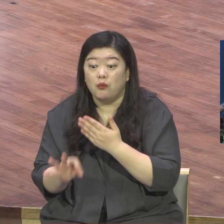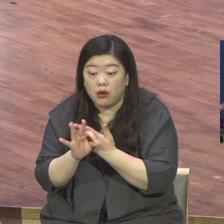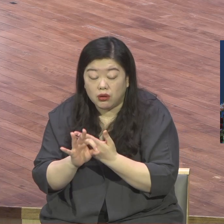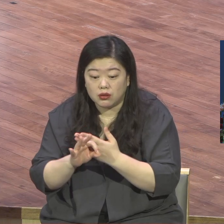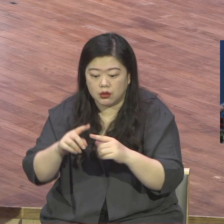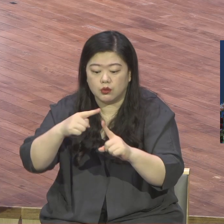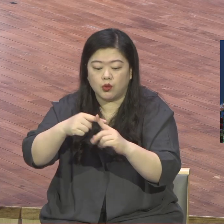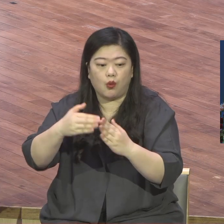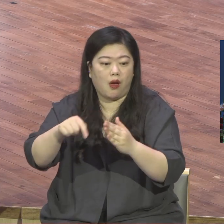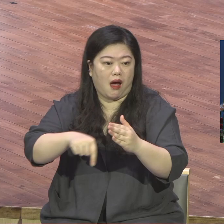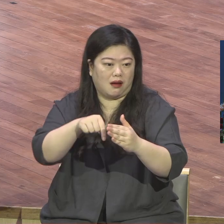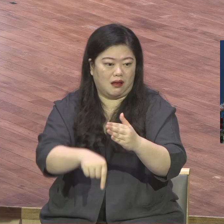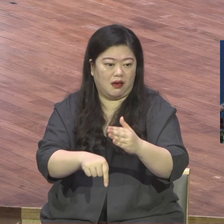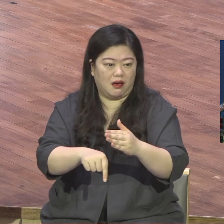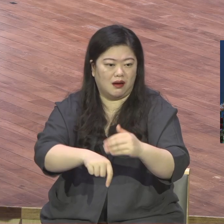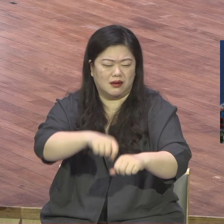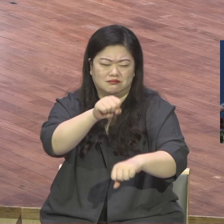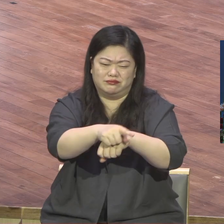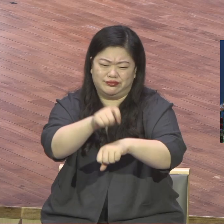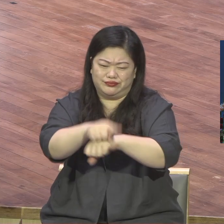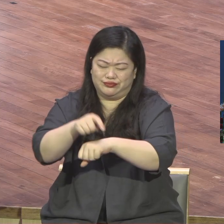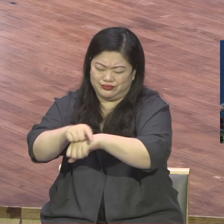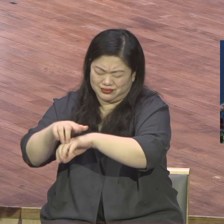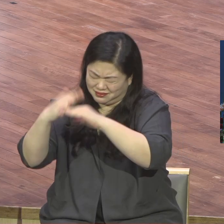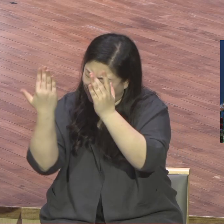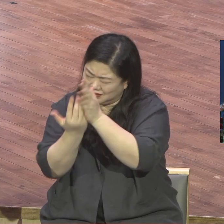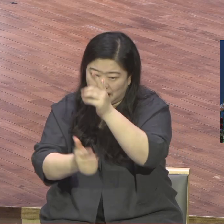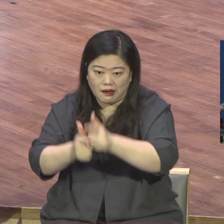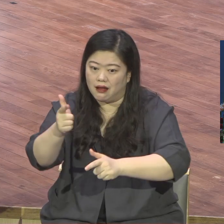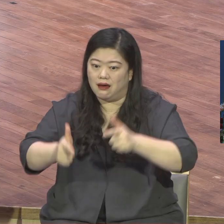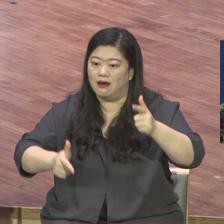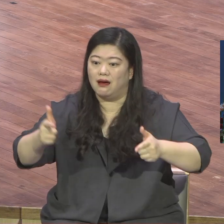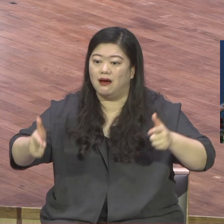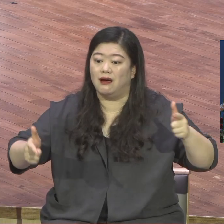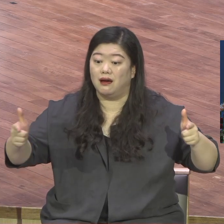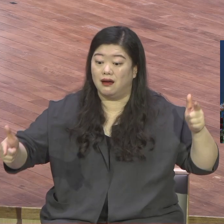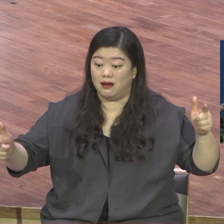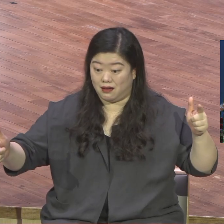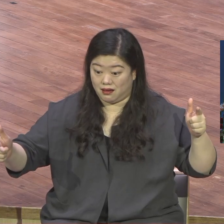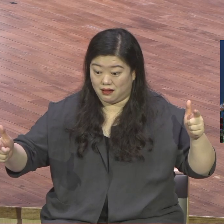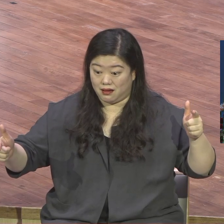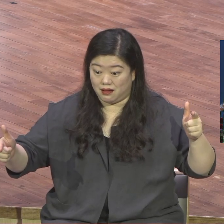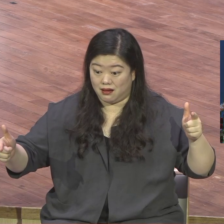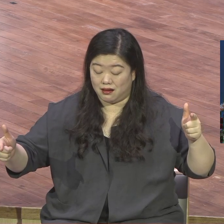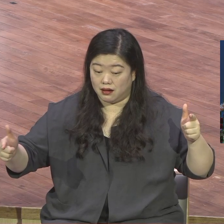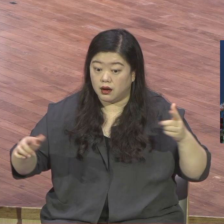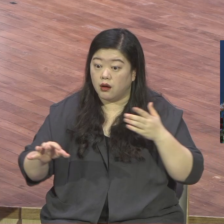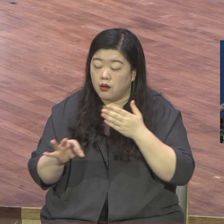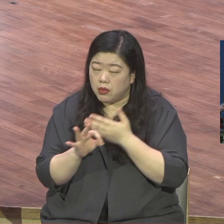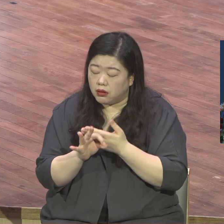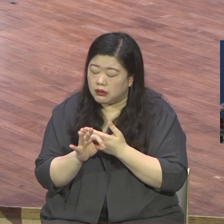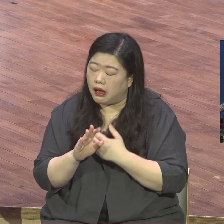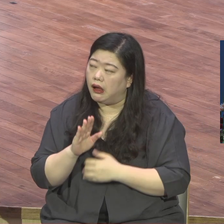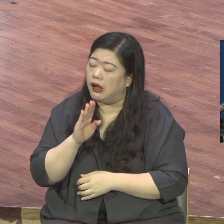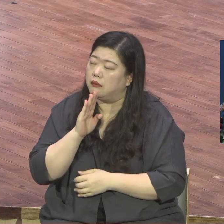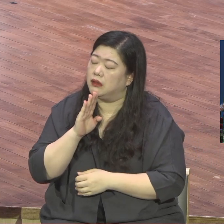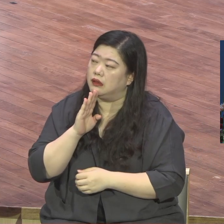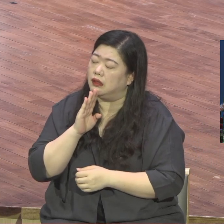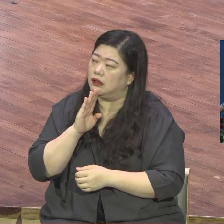자, 그렇기 때문에 영적으로 눈을 뜨지 못하면, 영적으로 해석하지